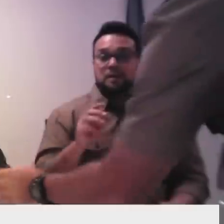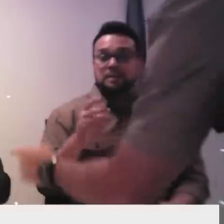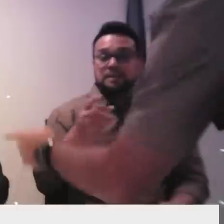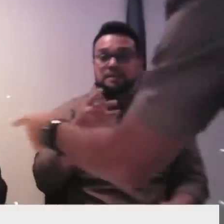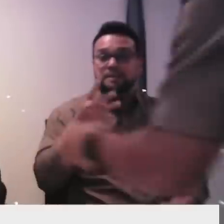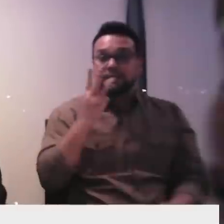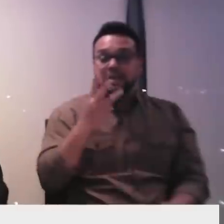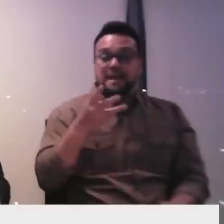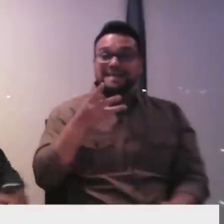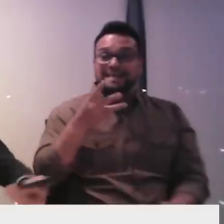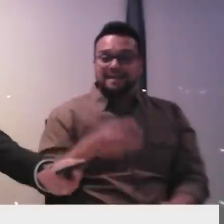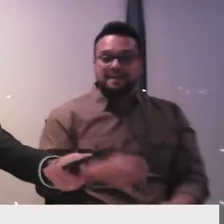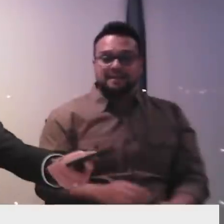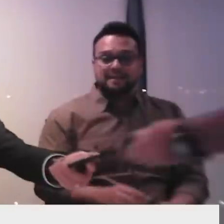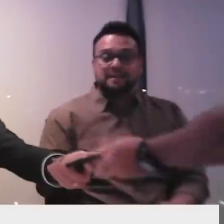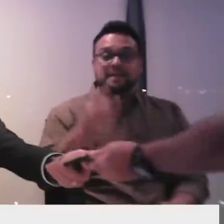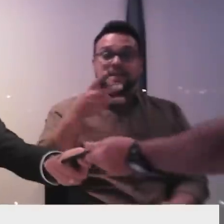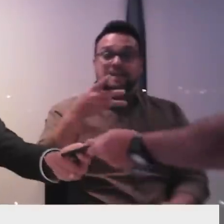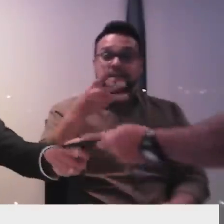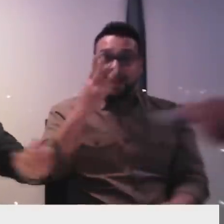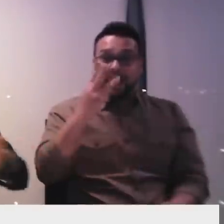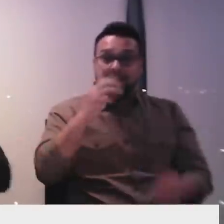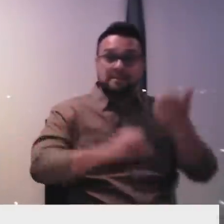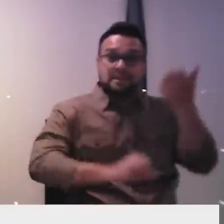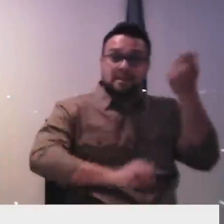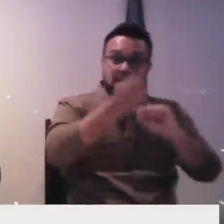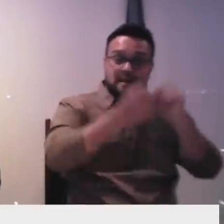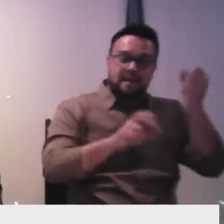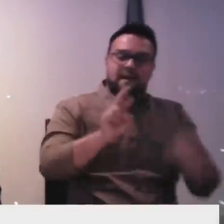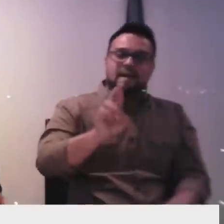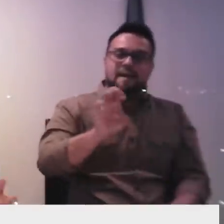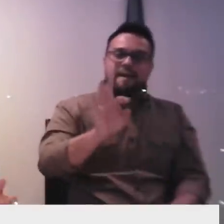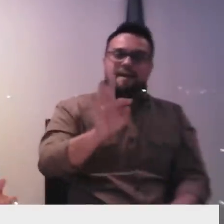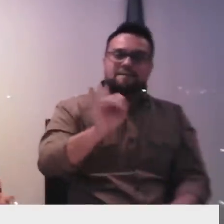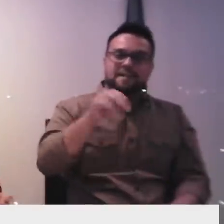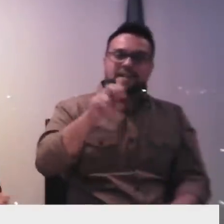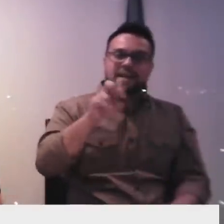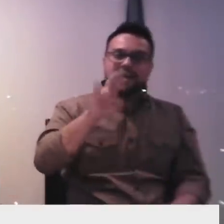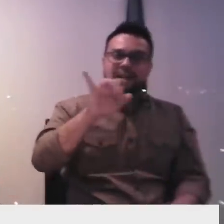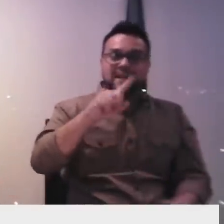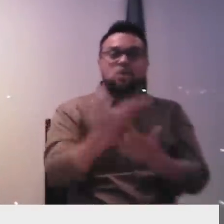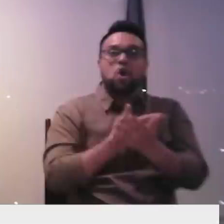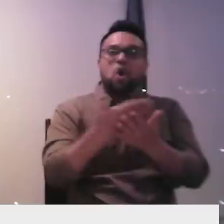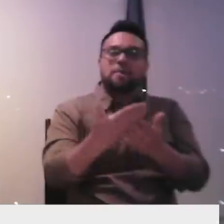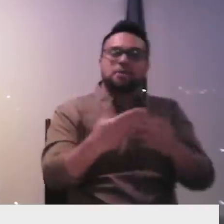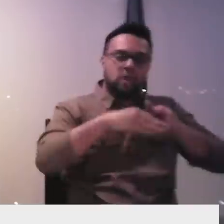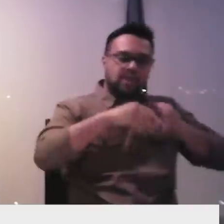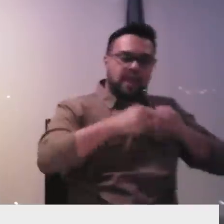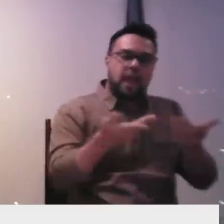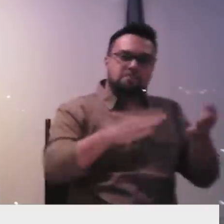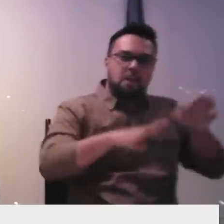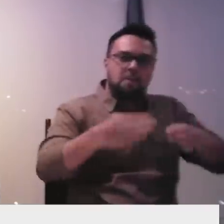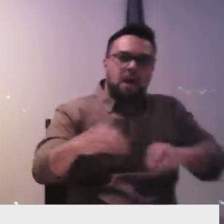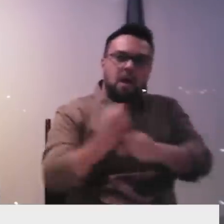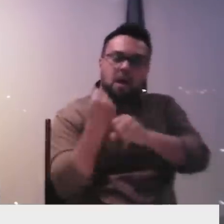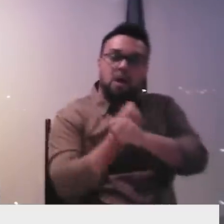três refinarias... Gasolina. Não, vai deixar. Três refinarias que começaram a ser feitas, né? Terraplanagem no passado, duas